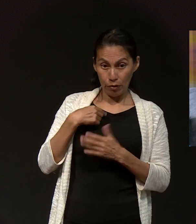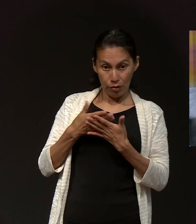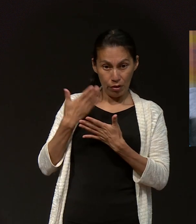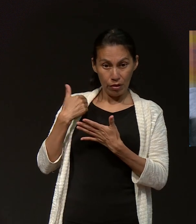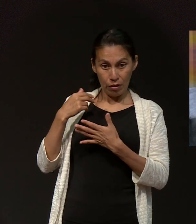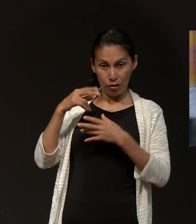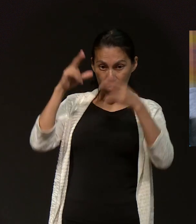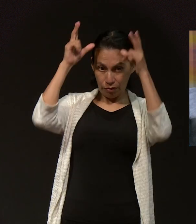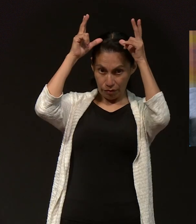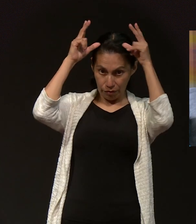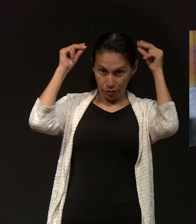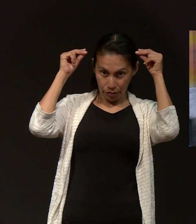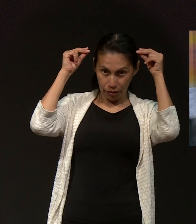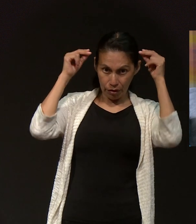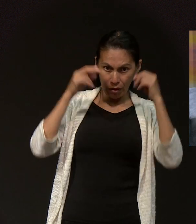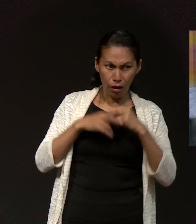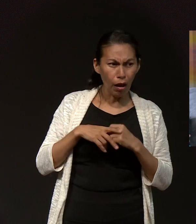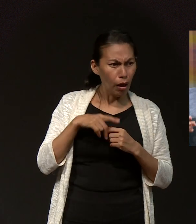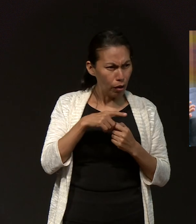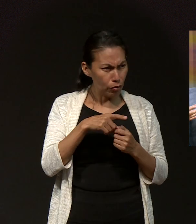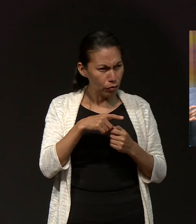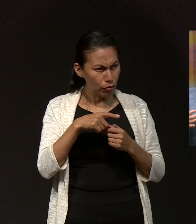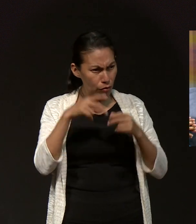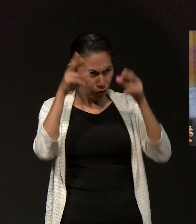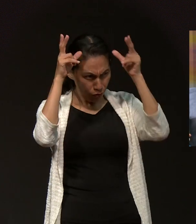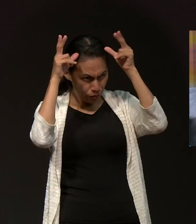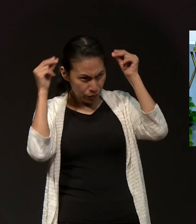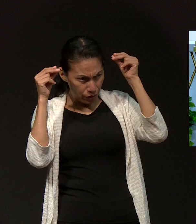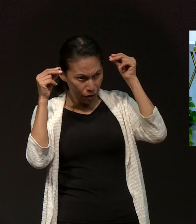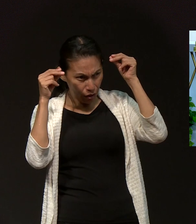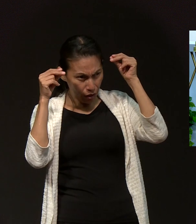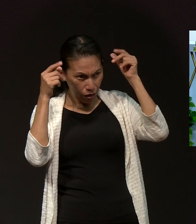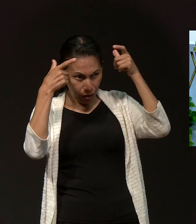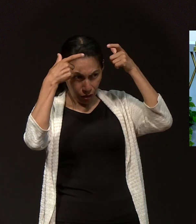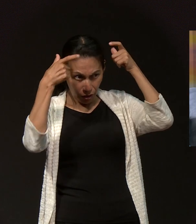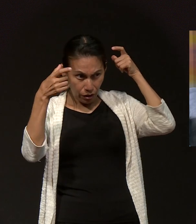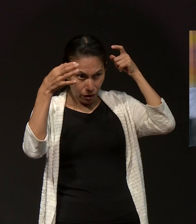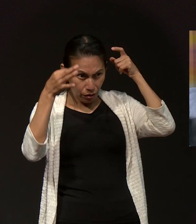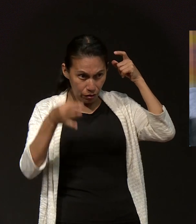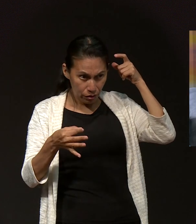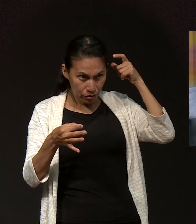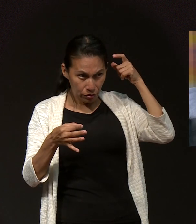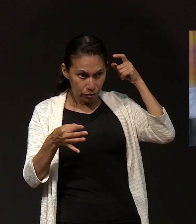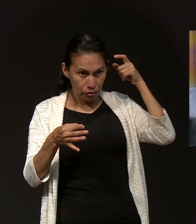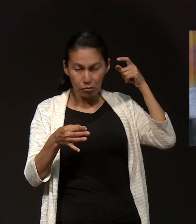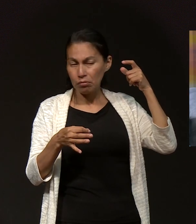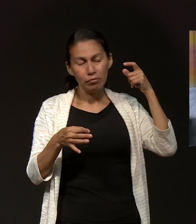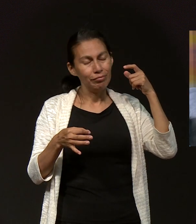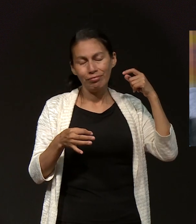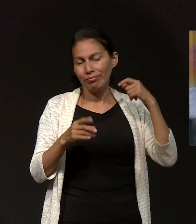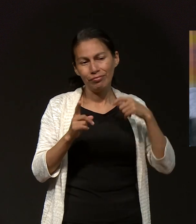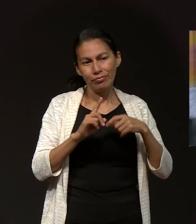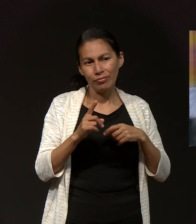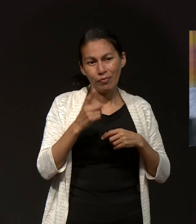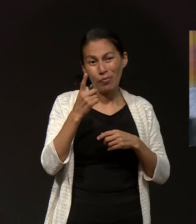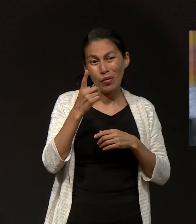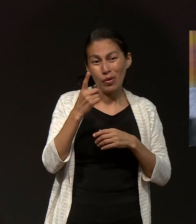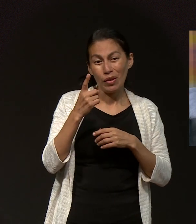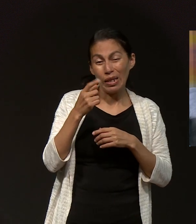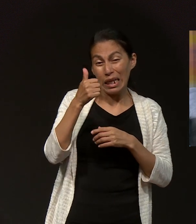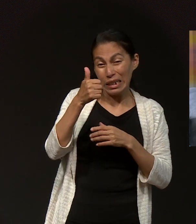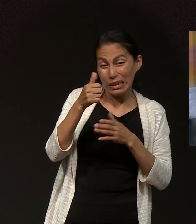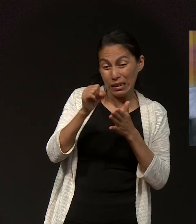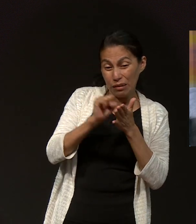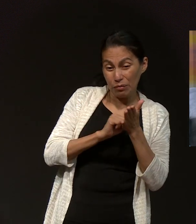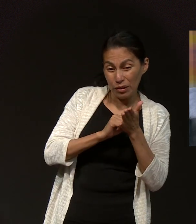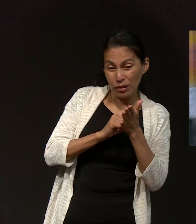era enfermera, y, ¿cómo es? graduaste de enfermera? No gradué de enfermera, me faltaron como un semestre,